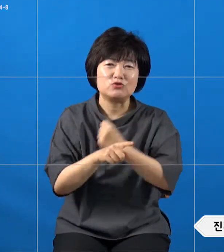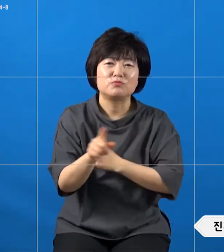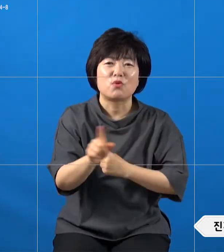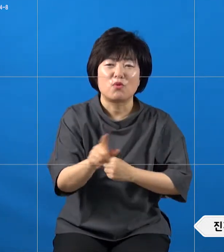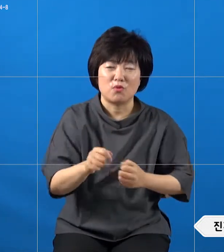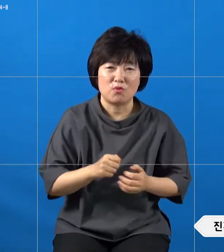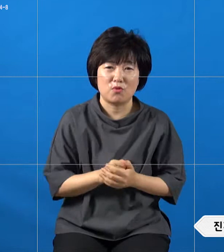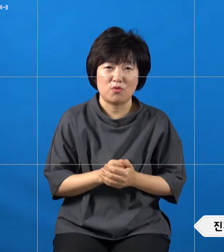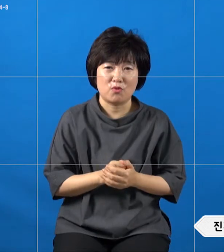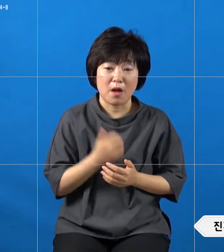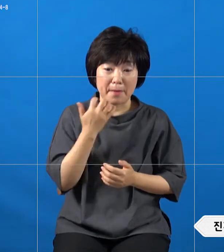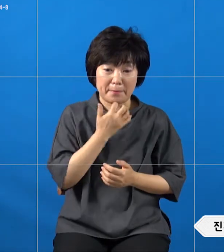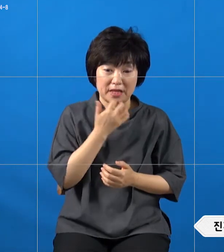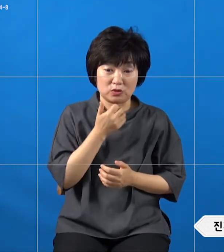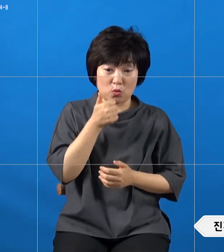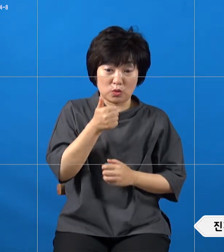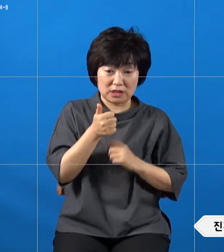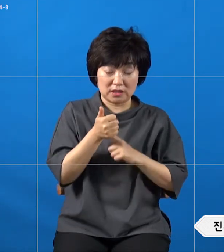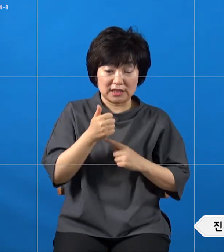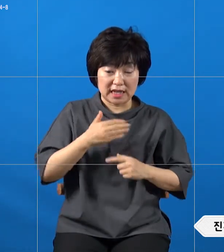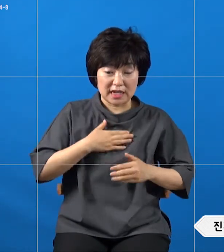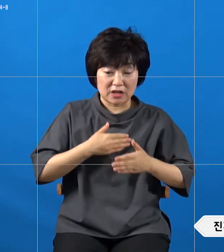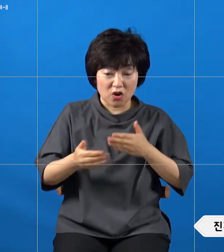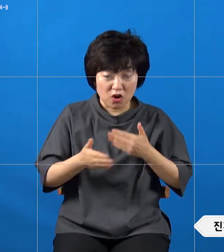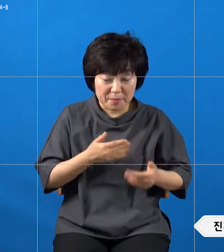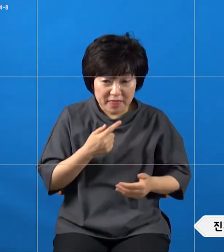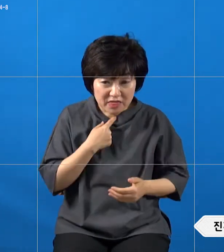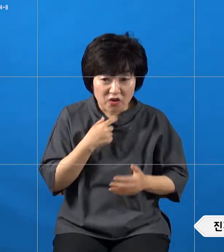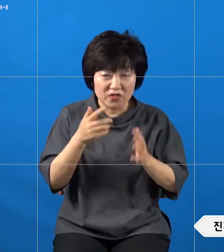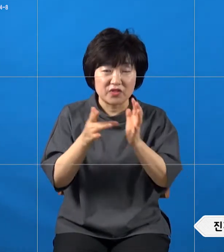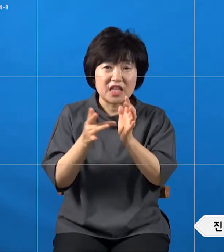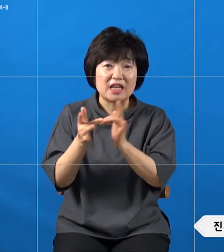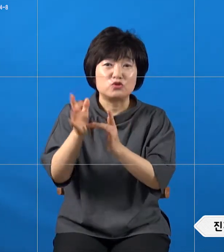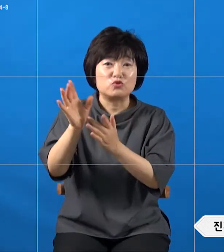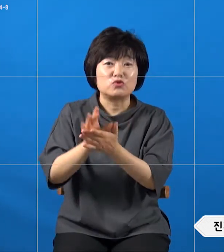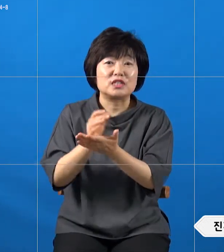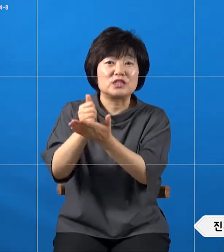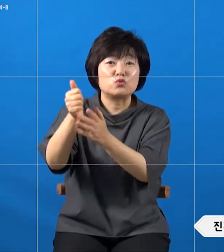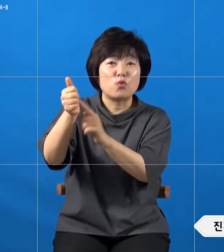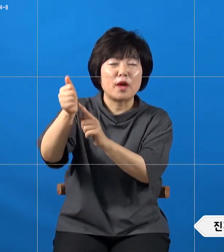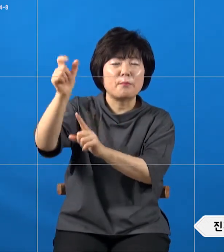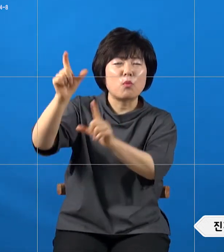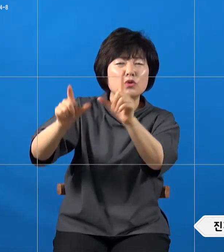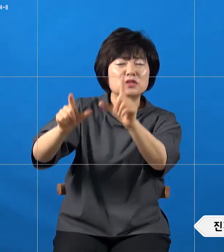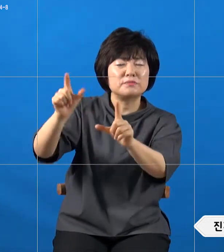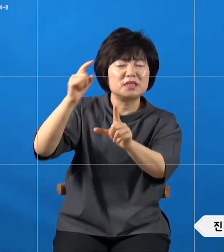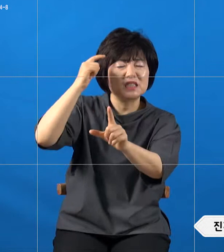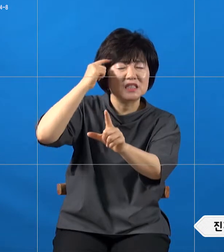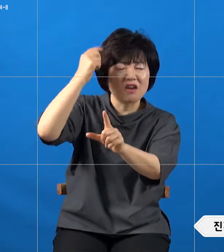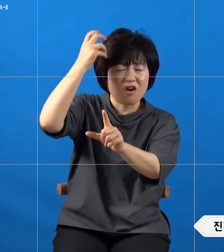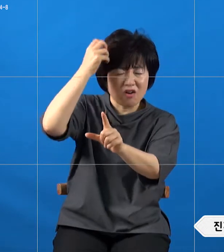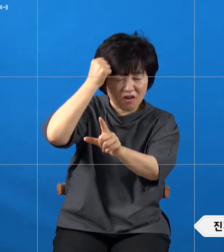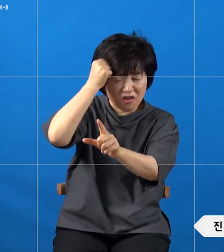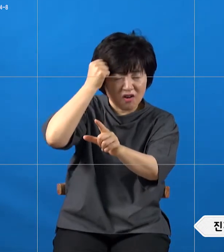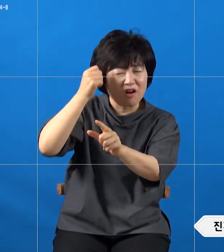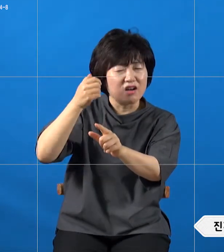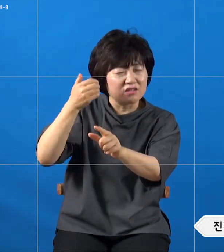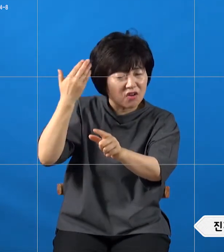계실까요? 아니, 사도 베드로는 자기가 경험했던 예수 그리스도의 모습을